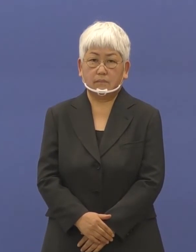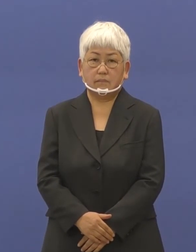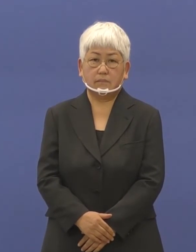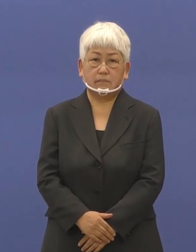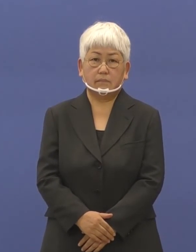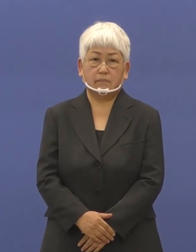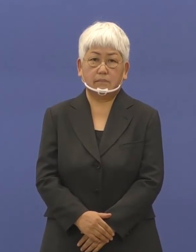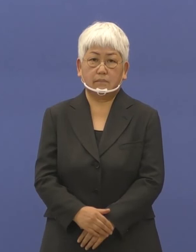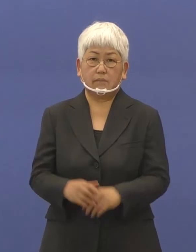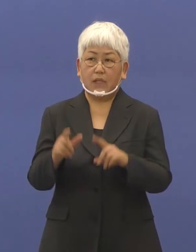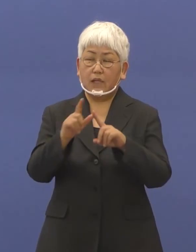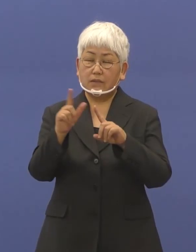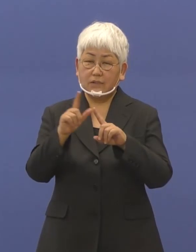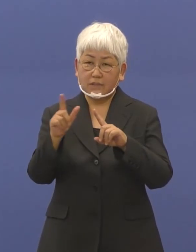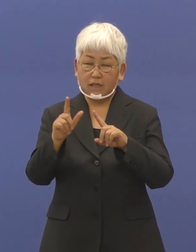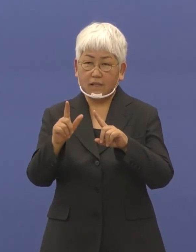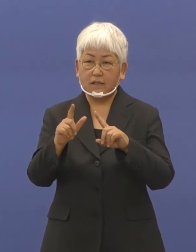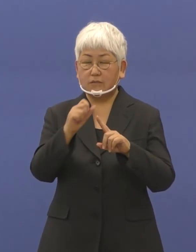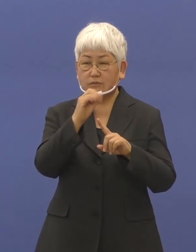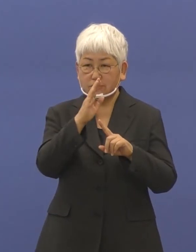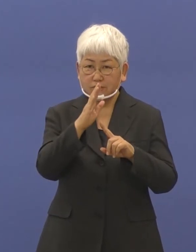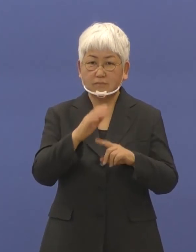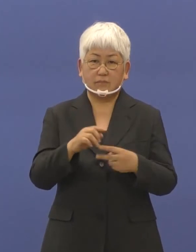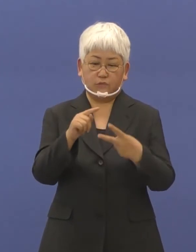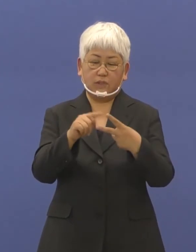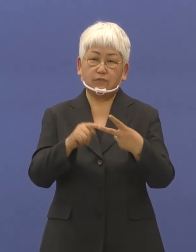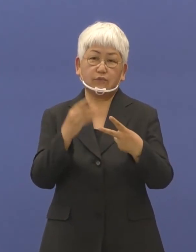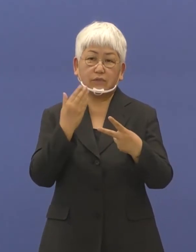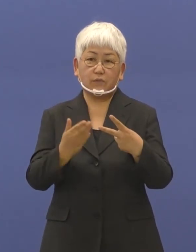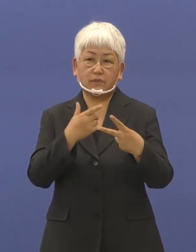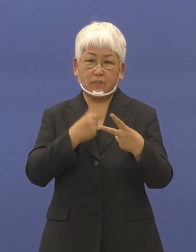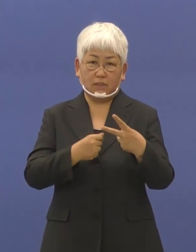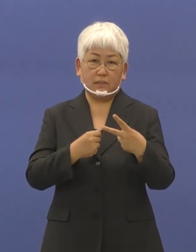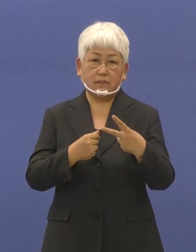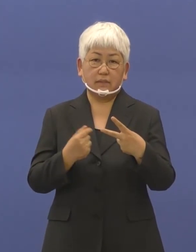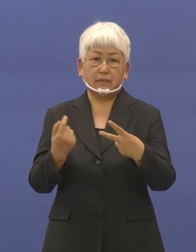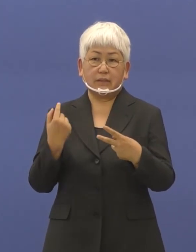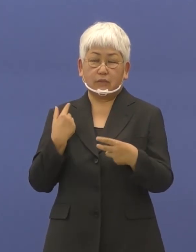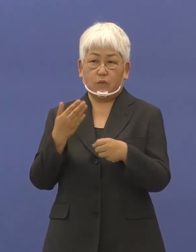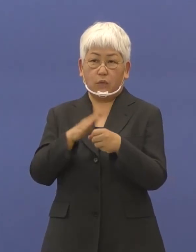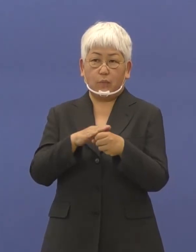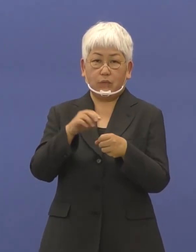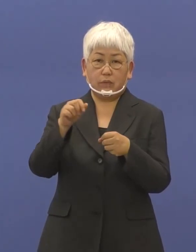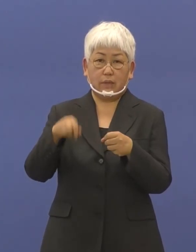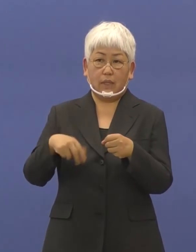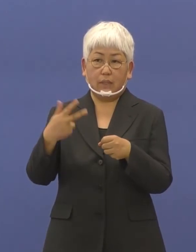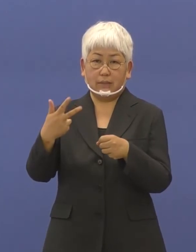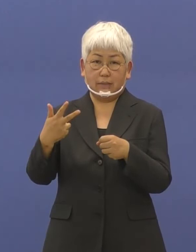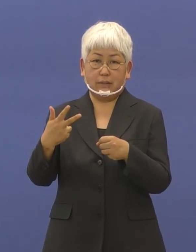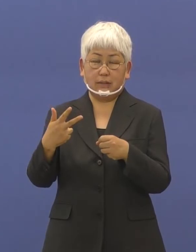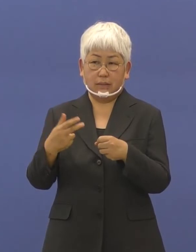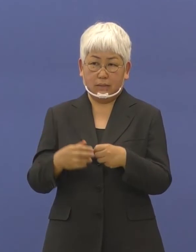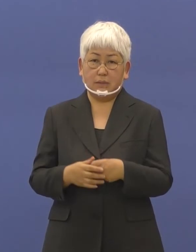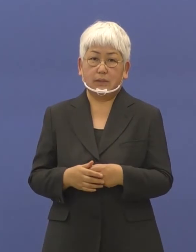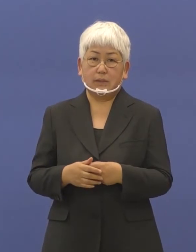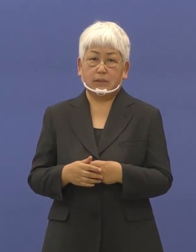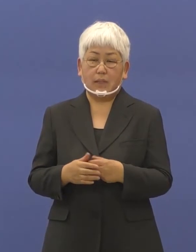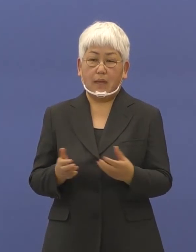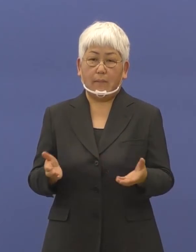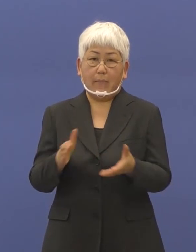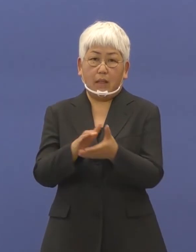よろしくお願いします。 NHK の渡辺と申します。2点お願いします。でも盛岡市の方でパートナーシップ制度の導入について、